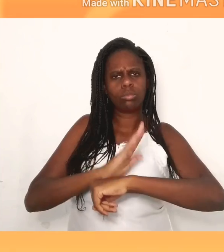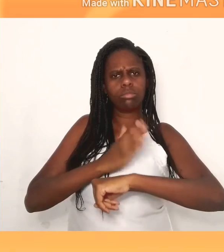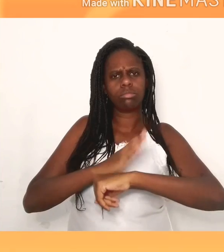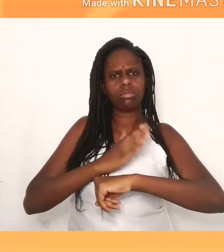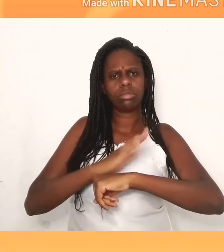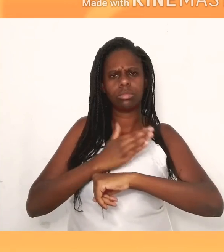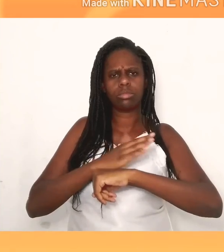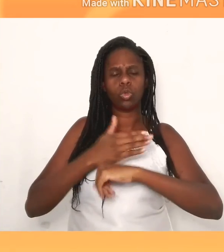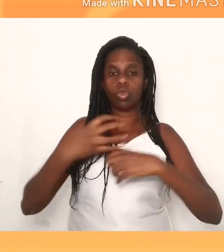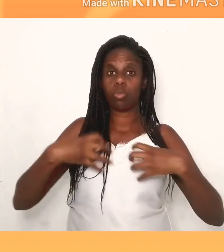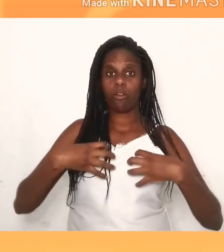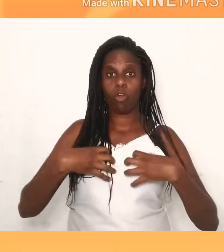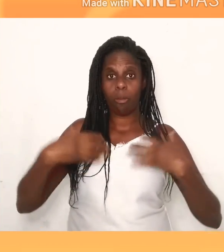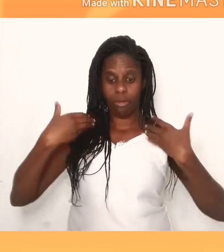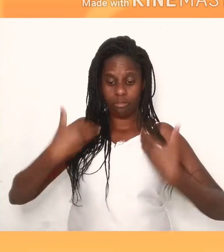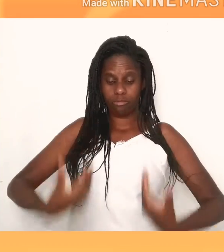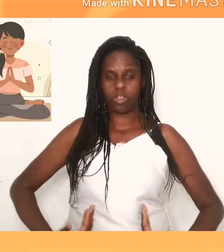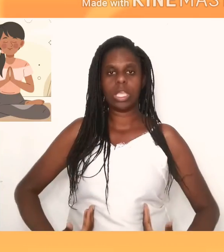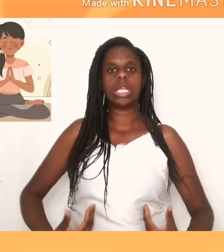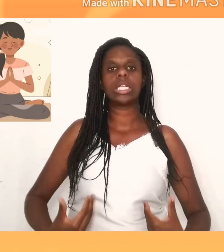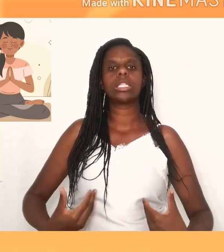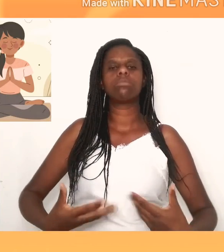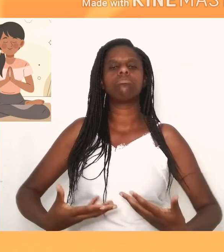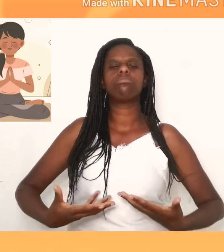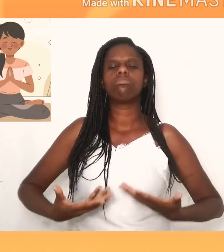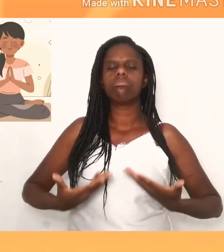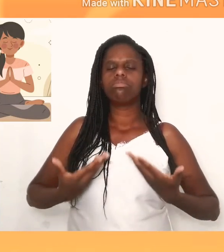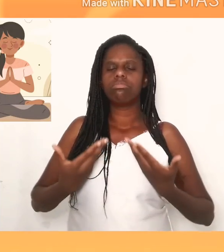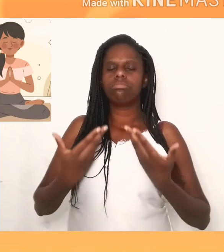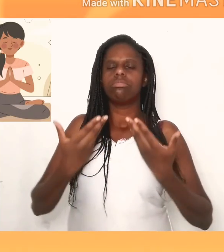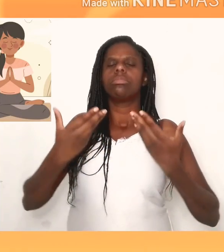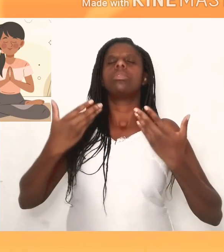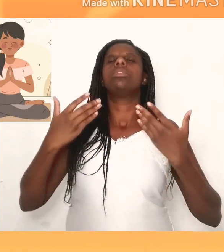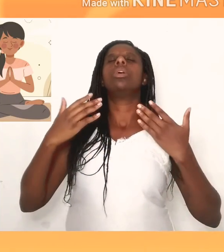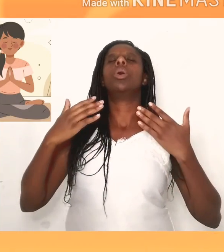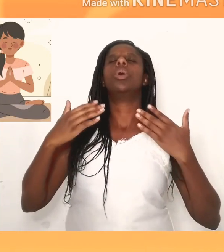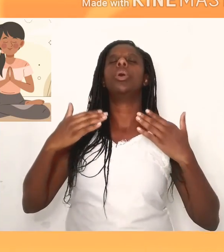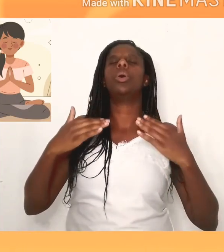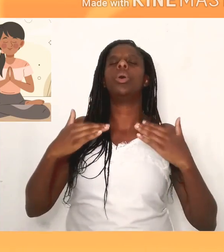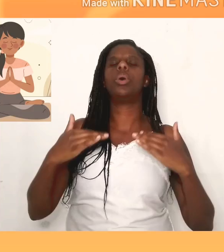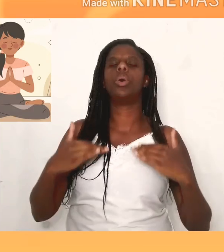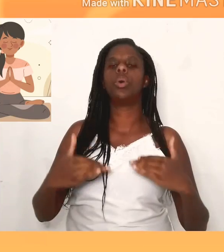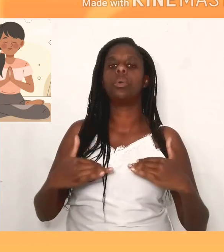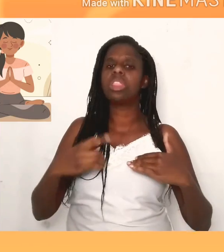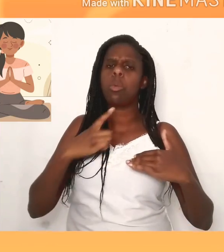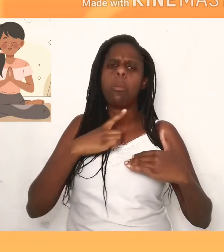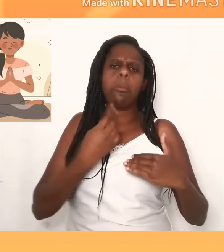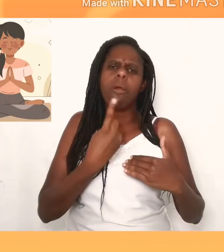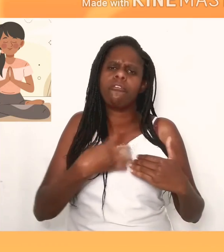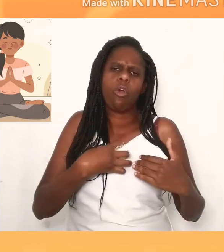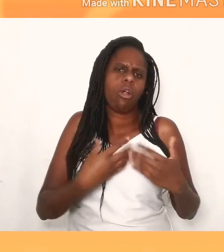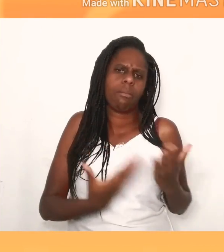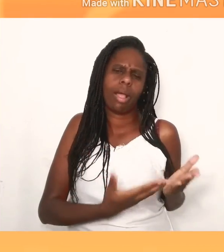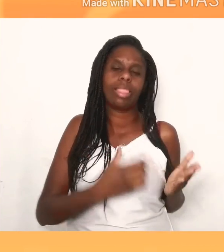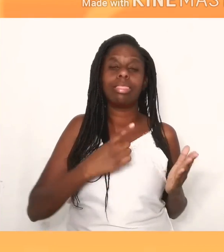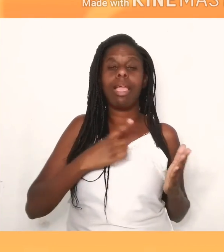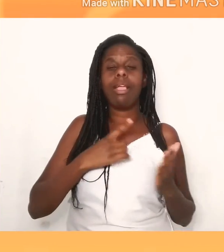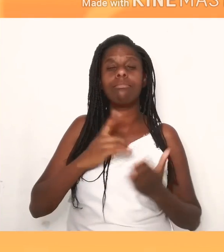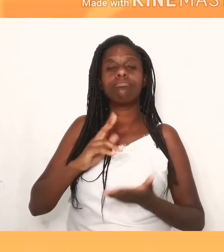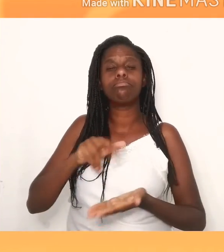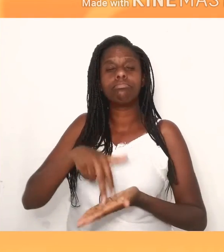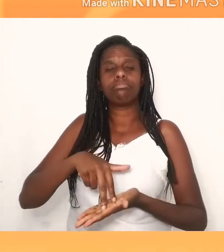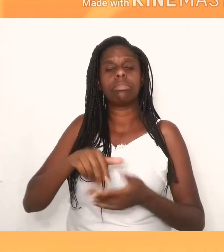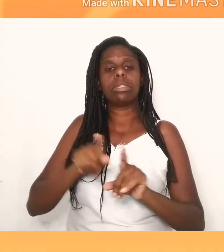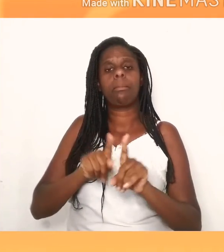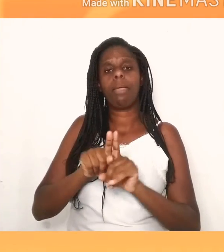exercício de estar numa postura física, de fazer o exercício respiratório é apenas uma parte do yoga, né? Existe toda a